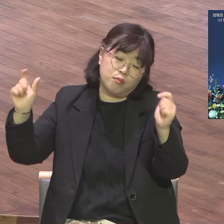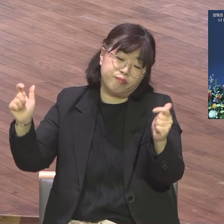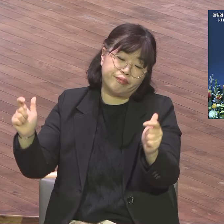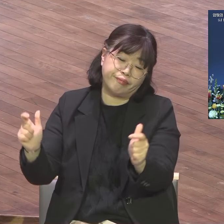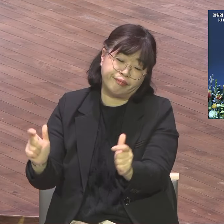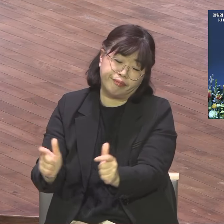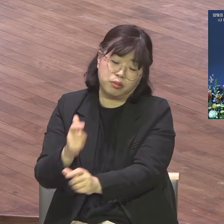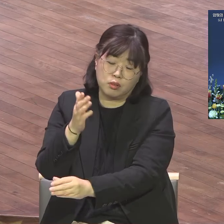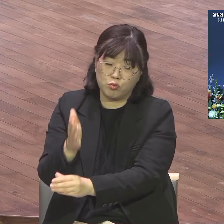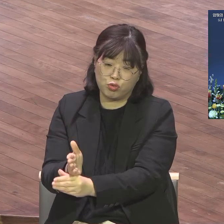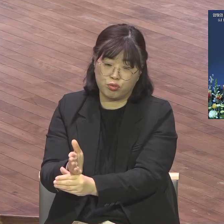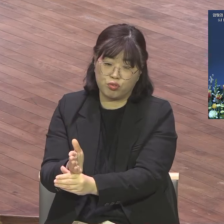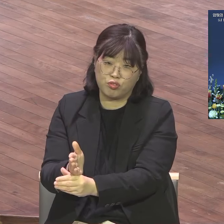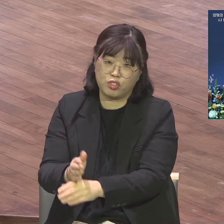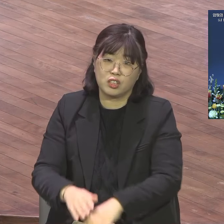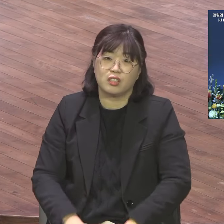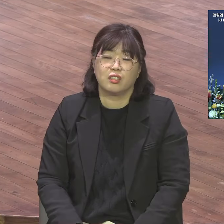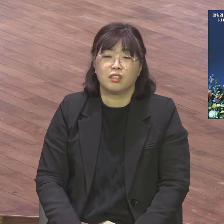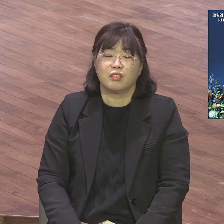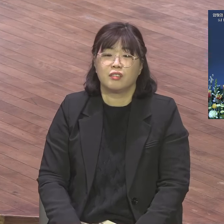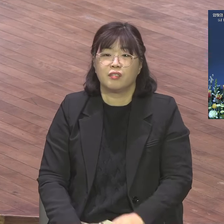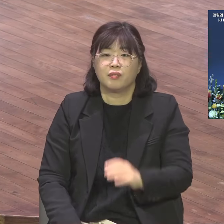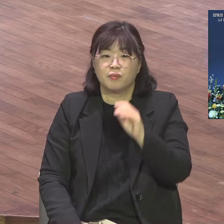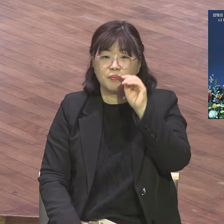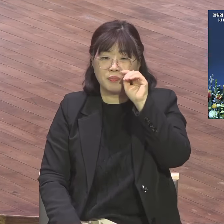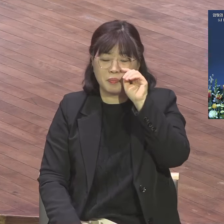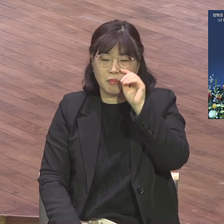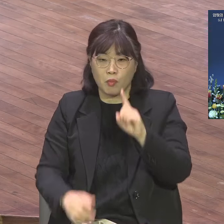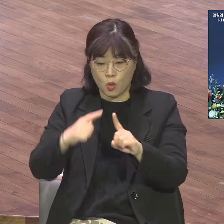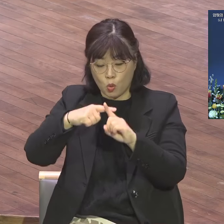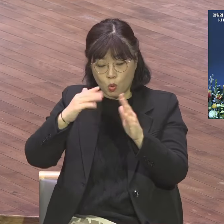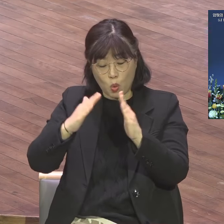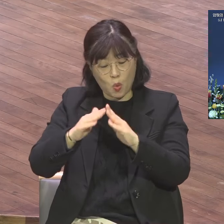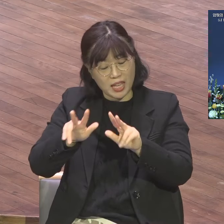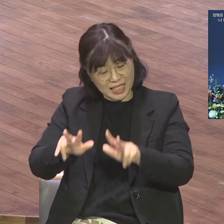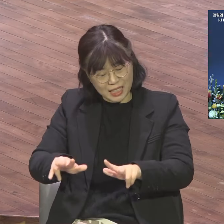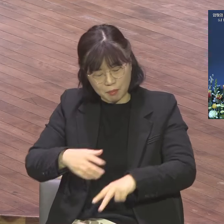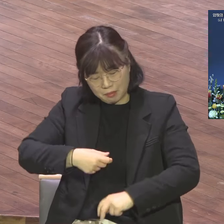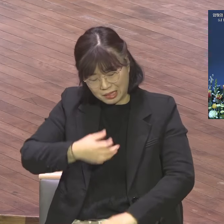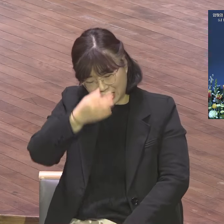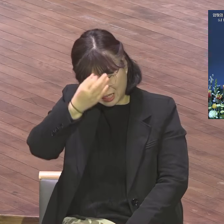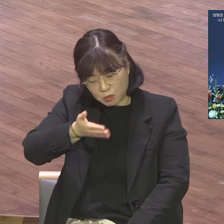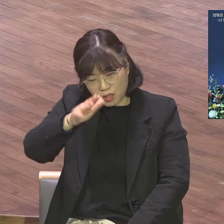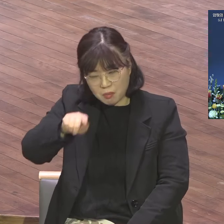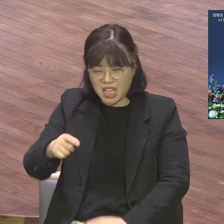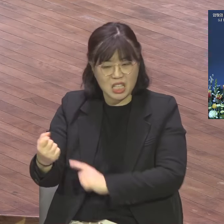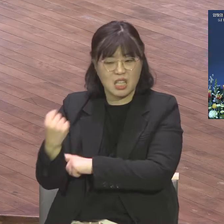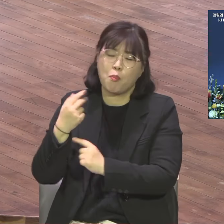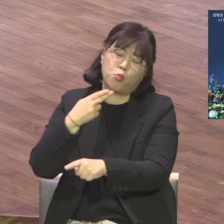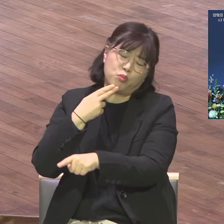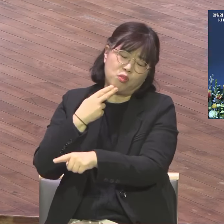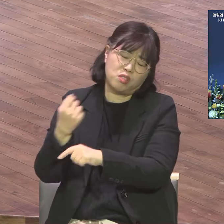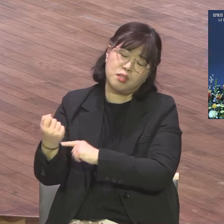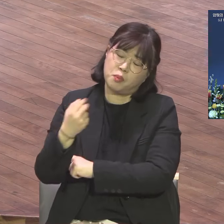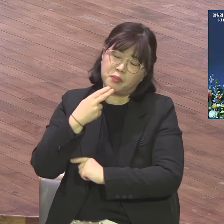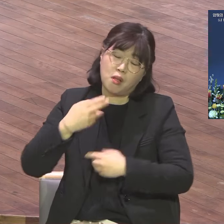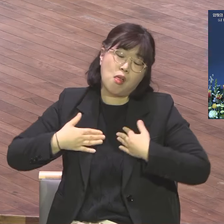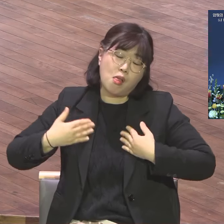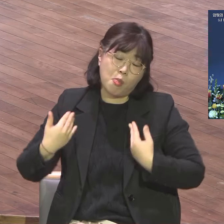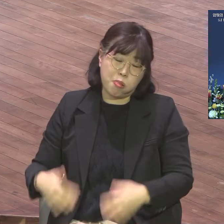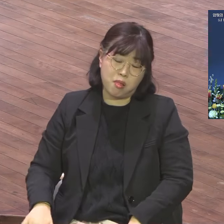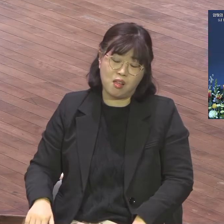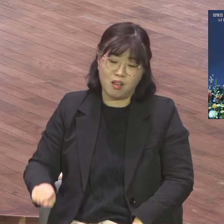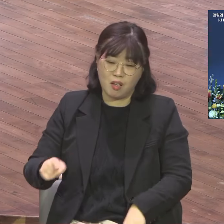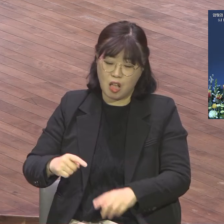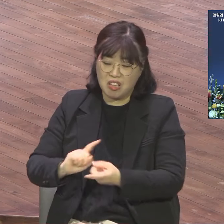맨날 피튀기 싸움을 하다가 다 문 닫아요, 다 교회 다 끝난. 아무 힘 없어. 이 사람 많아. 내 장막들을